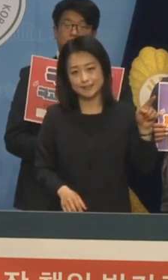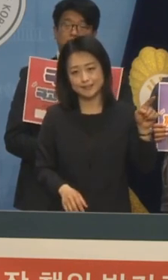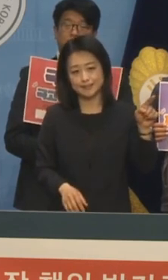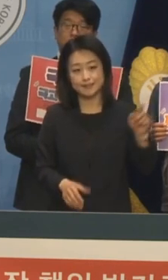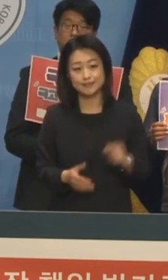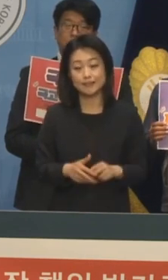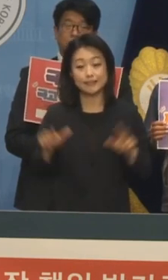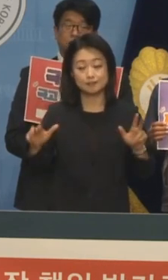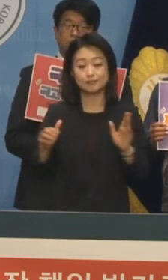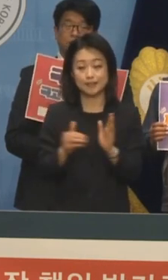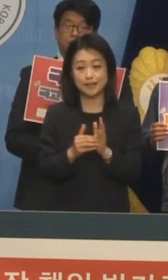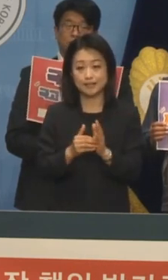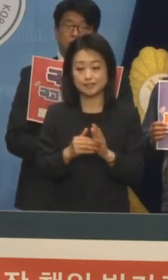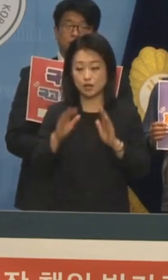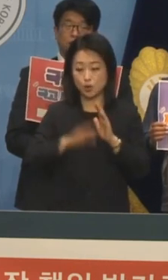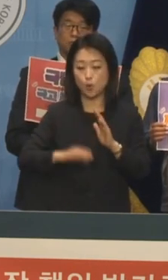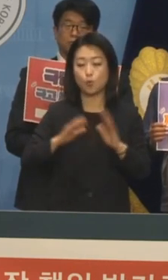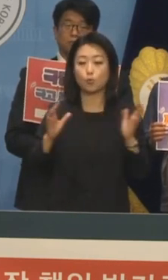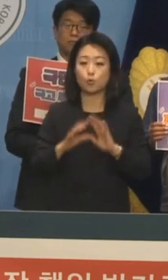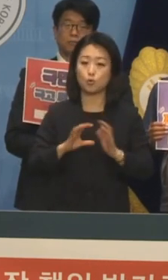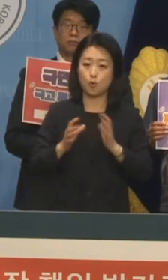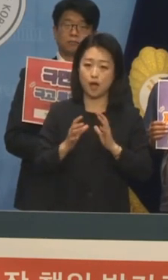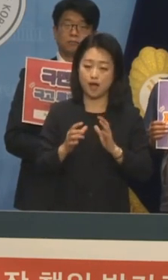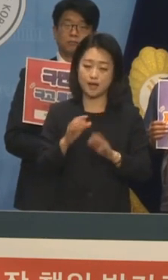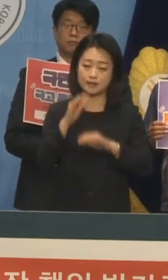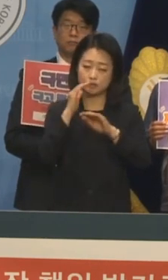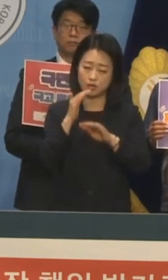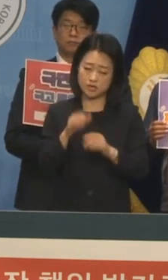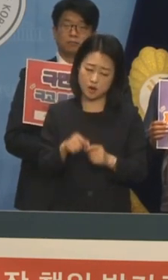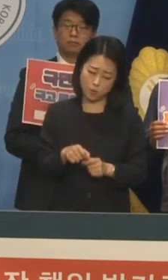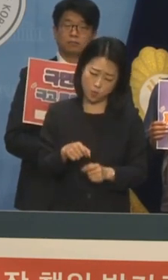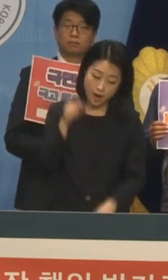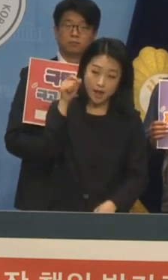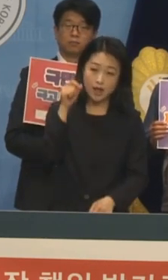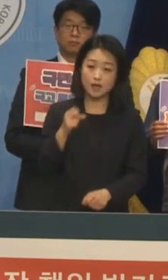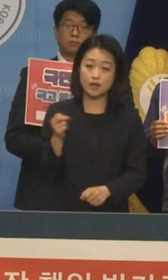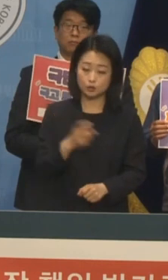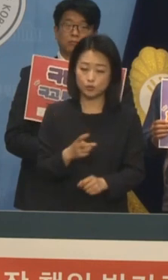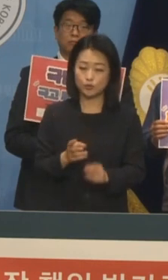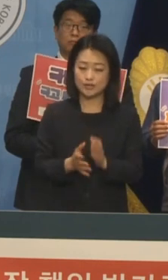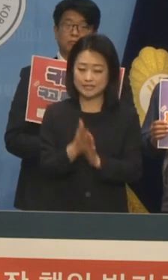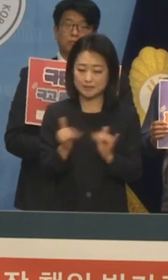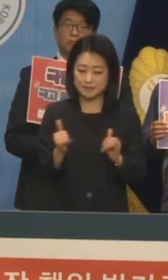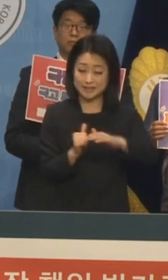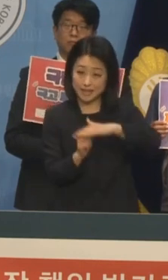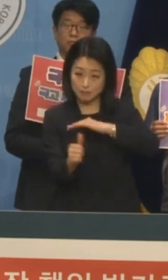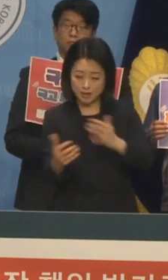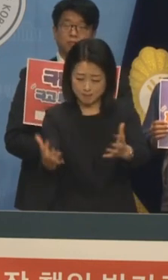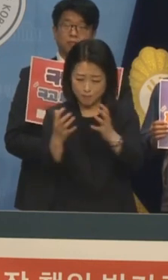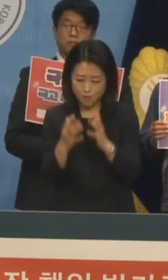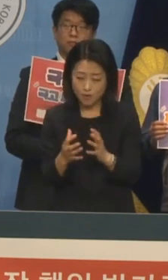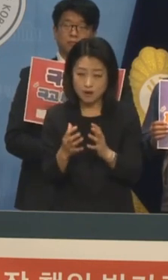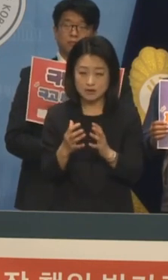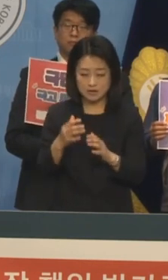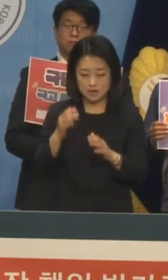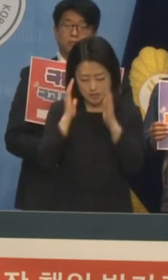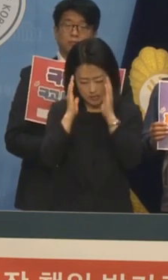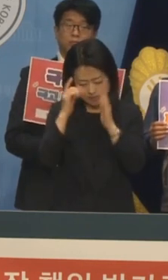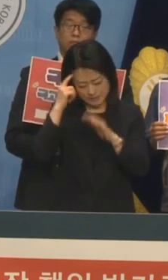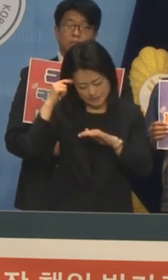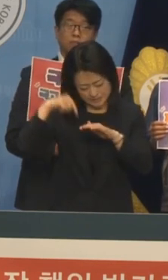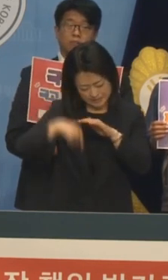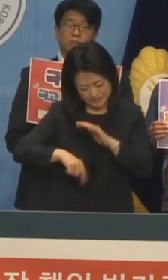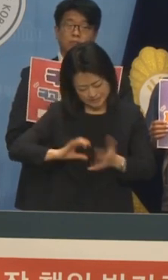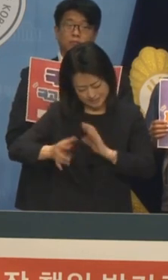시간 진행된 공론화라는 절차와 시민대표단의 수기 과정에서도 국가의 책임은 찾아볼